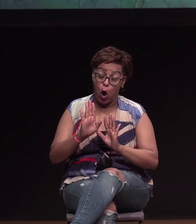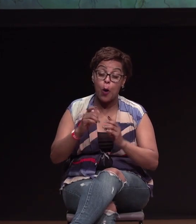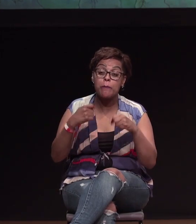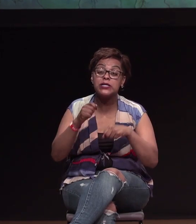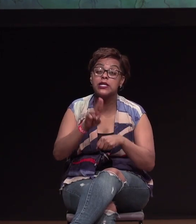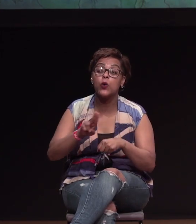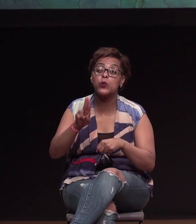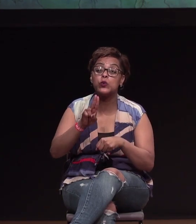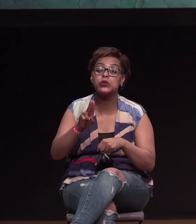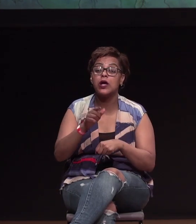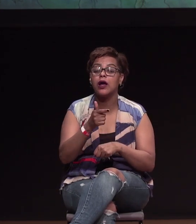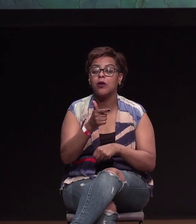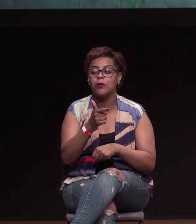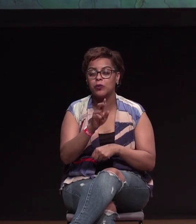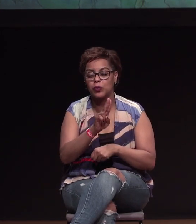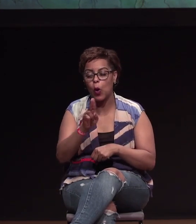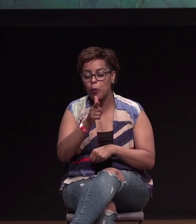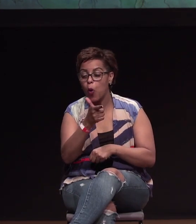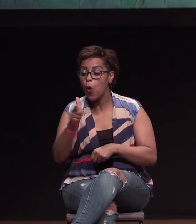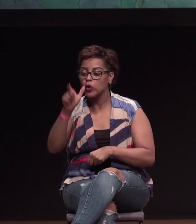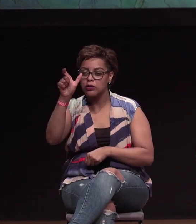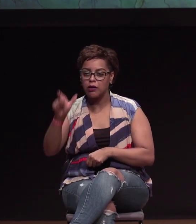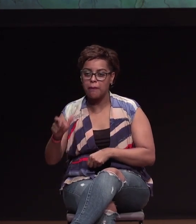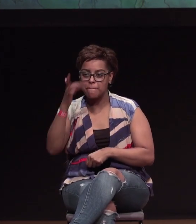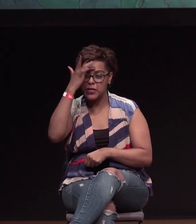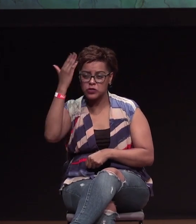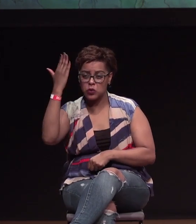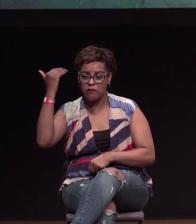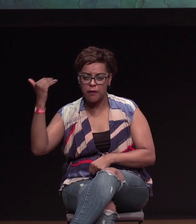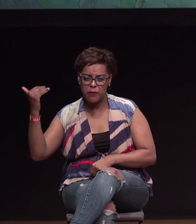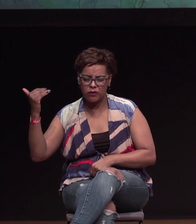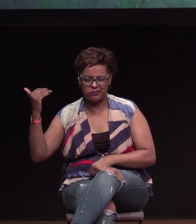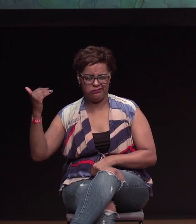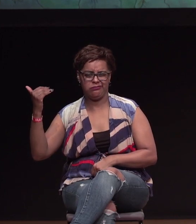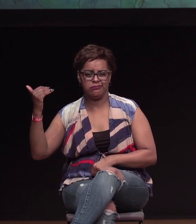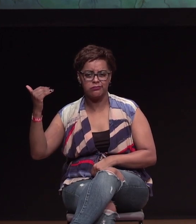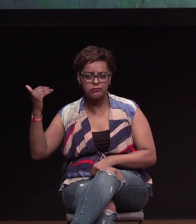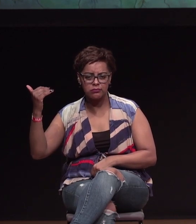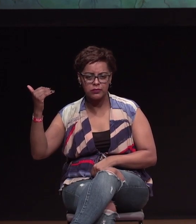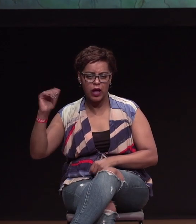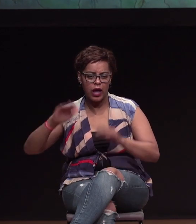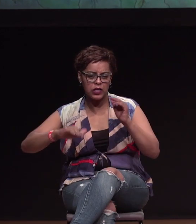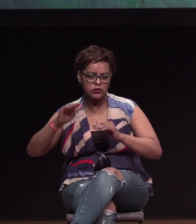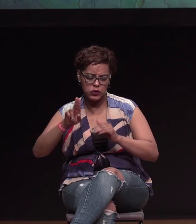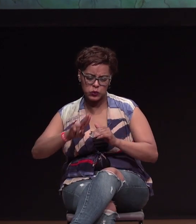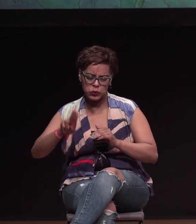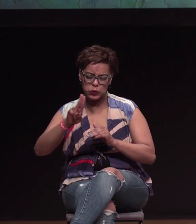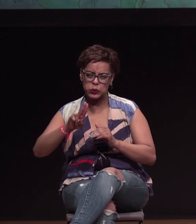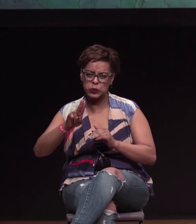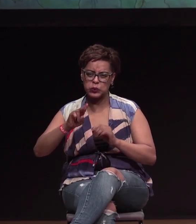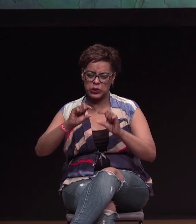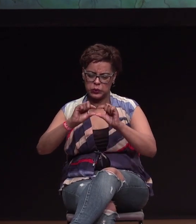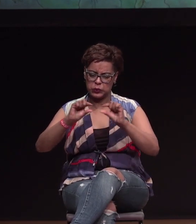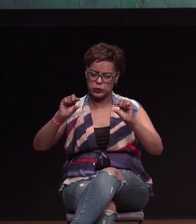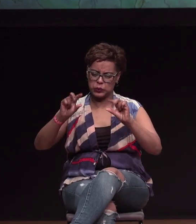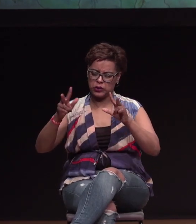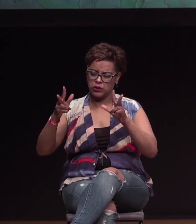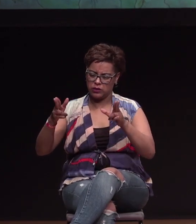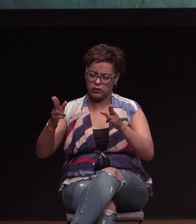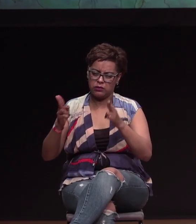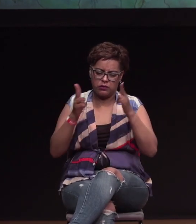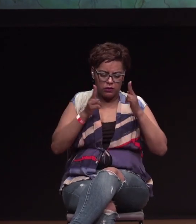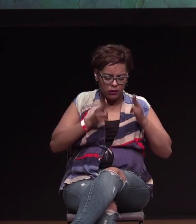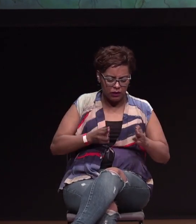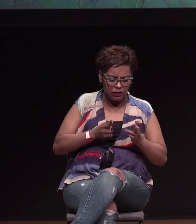né? Tem que citar cicrano. E, às vezes, cita com uma frase. Um dia aí uma pessoa fez,